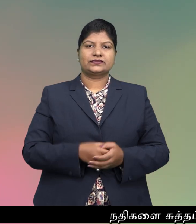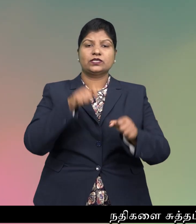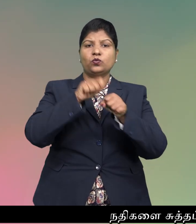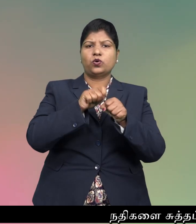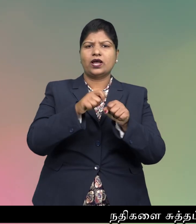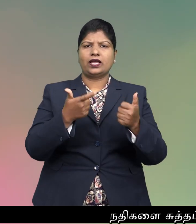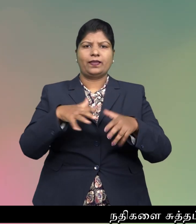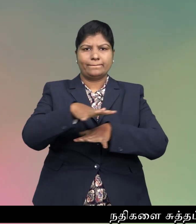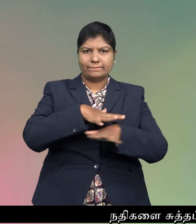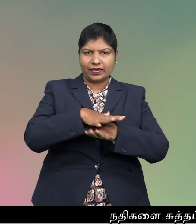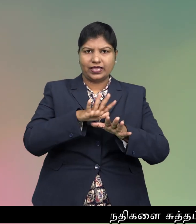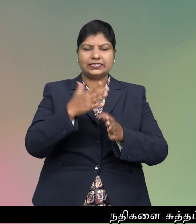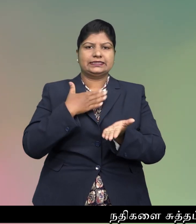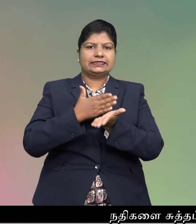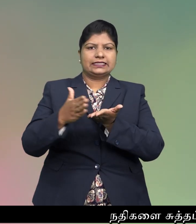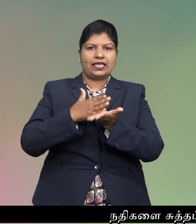நதிகளை சுத்தப்படுத்த செயல்திட்டங்கள்.